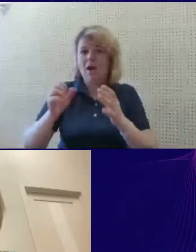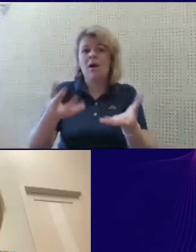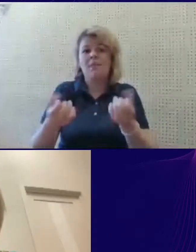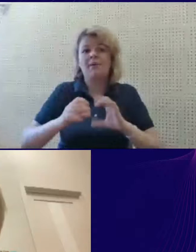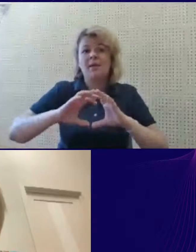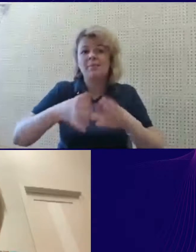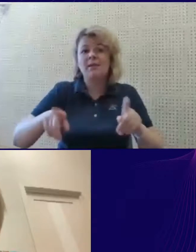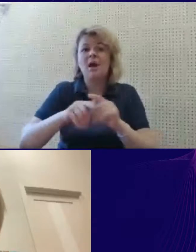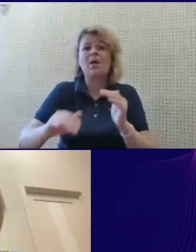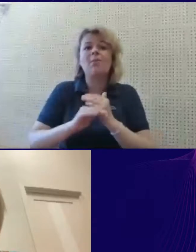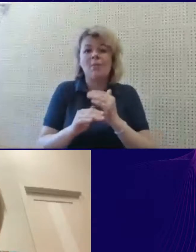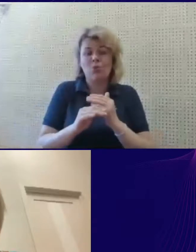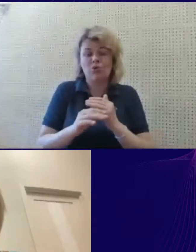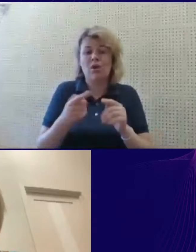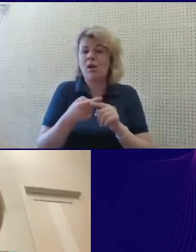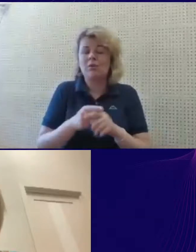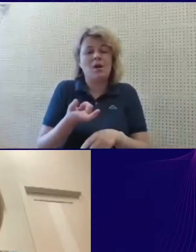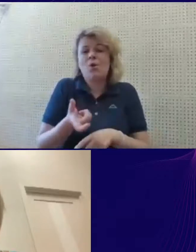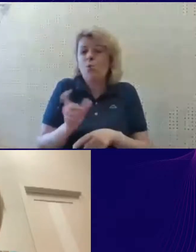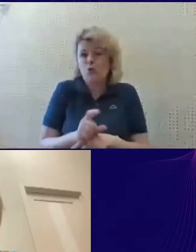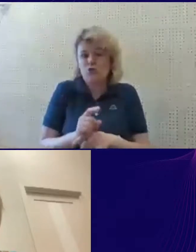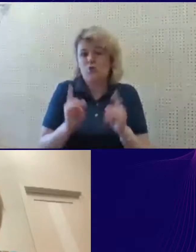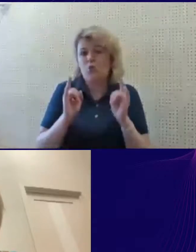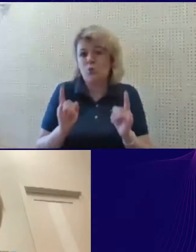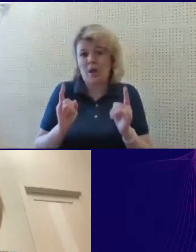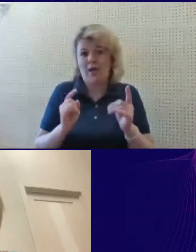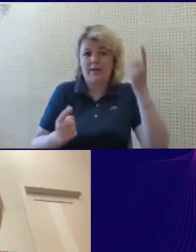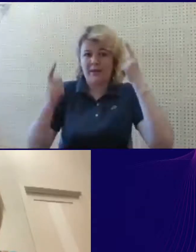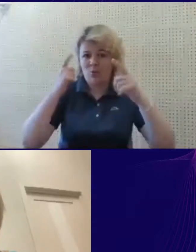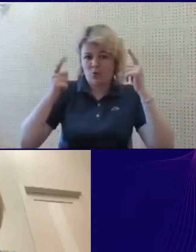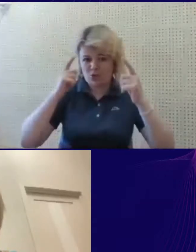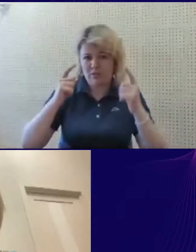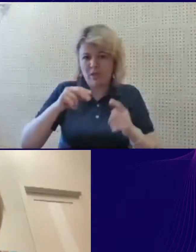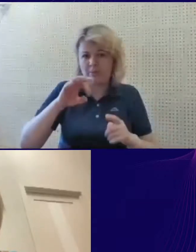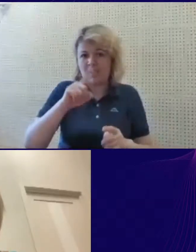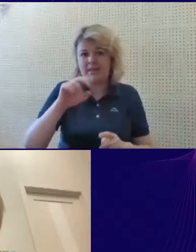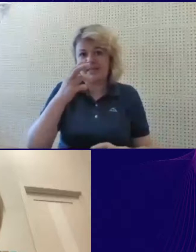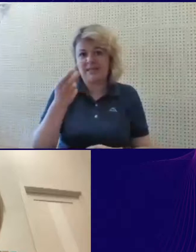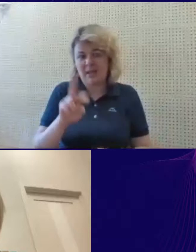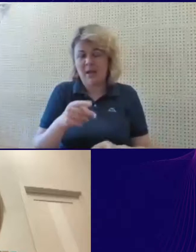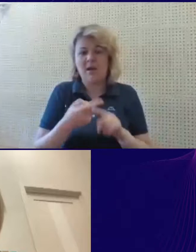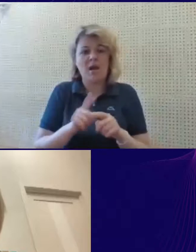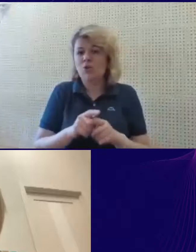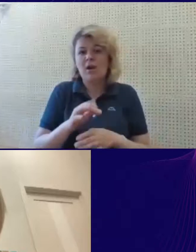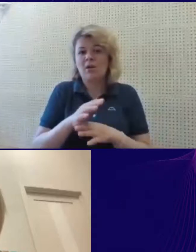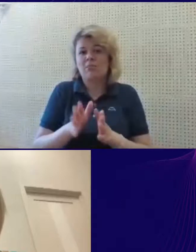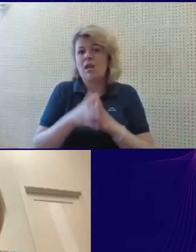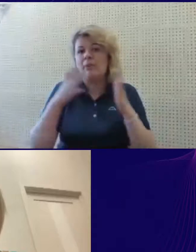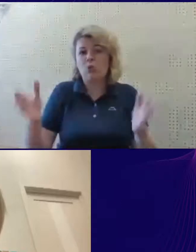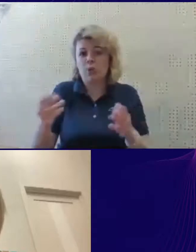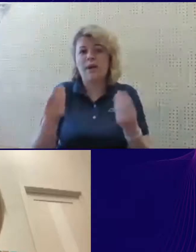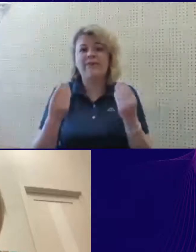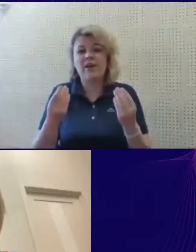– это очень крутая творческая позиция, которая гораздо эффективнее, чем